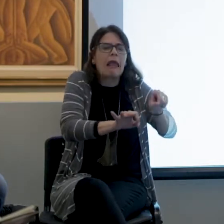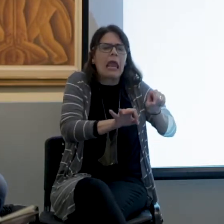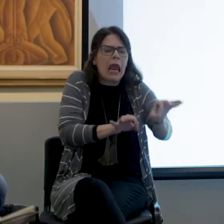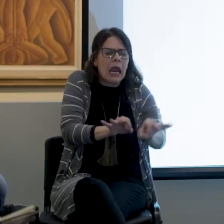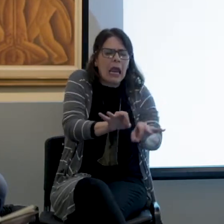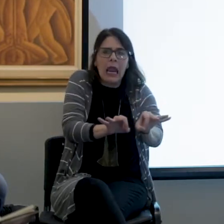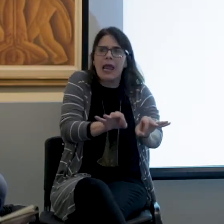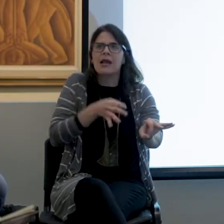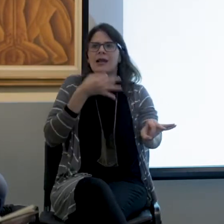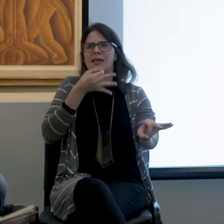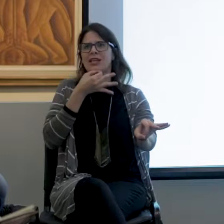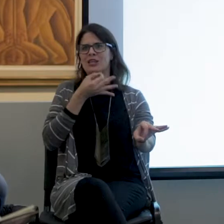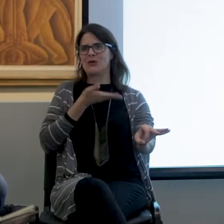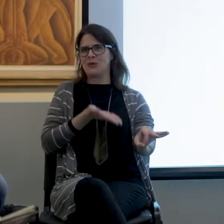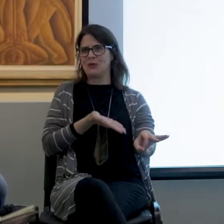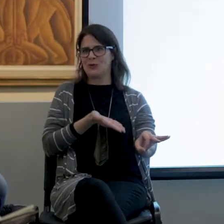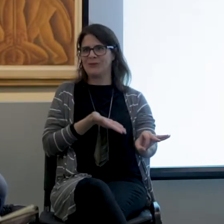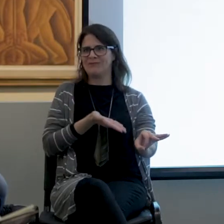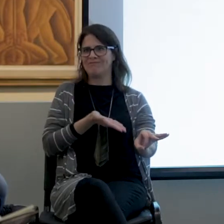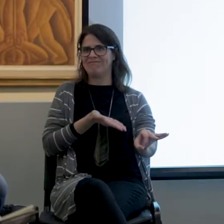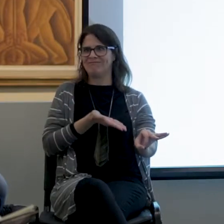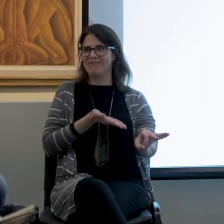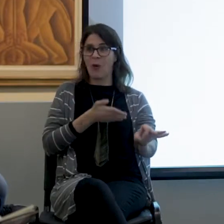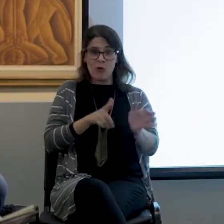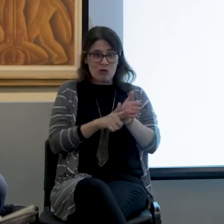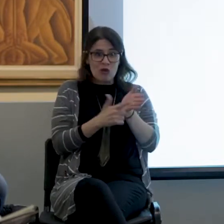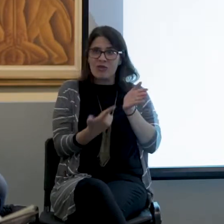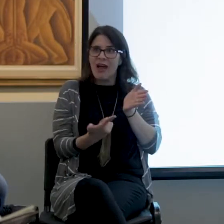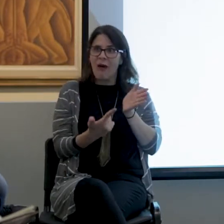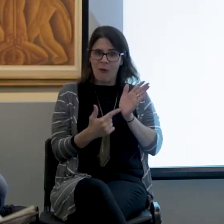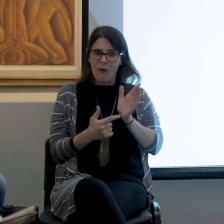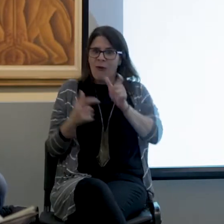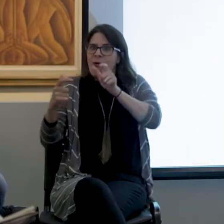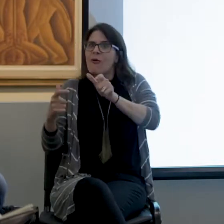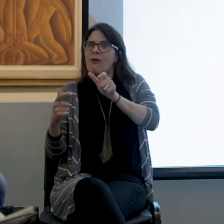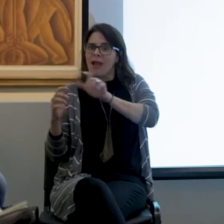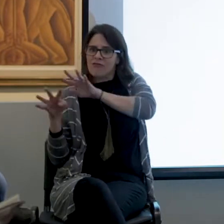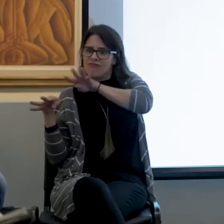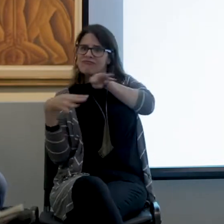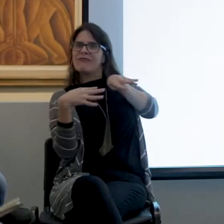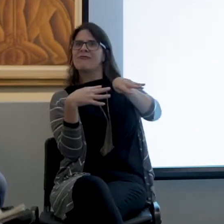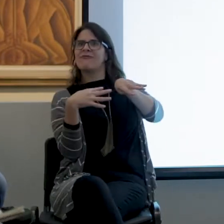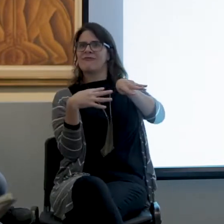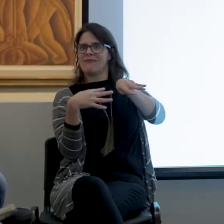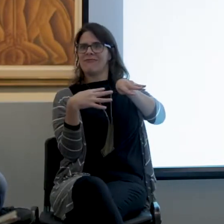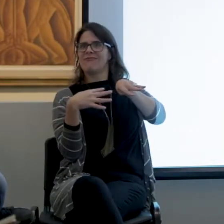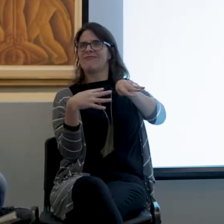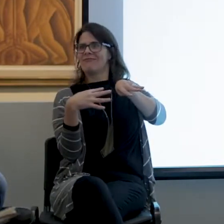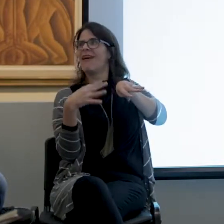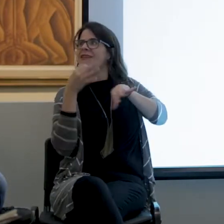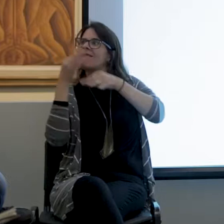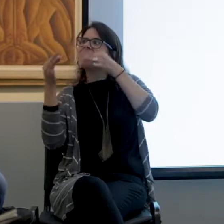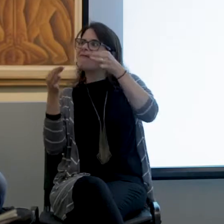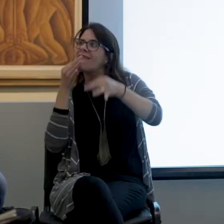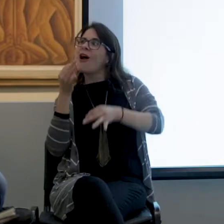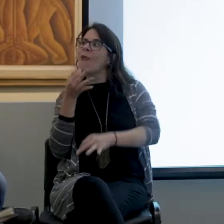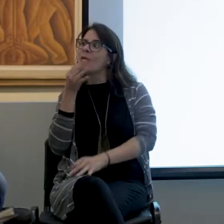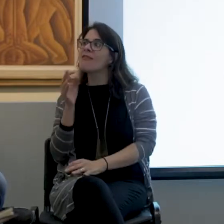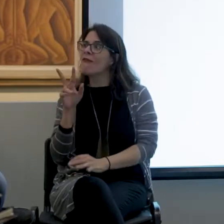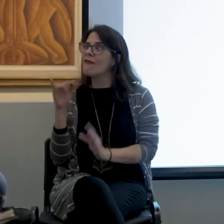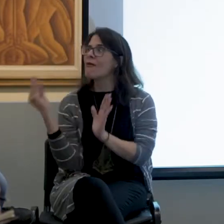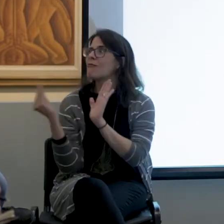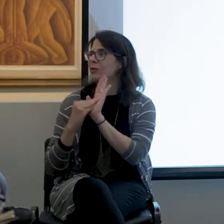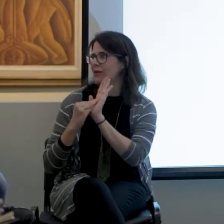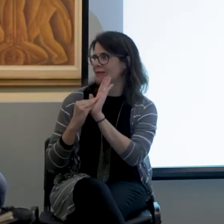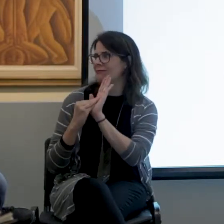É desse palanque que os críticos vão passar a interferir no debate que antes era só dos